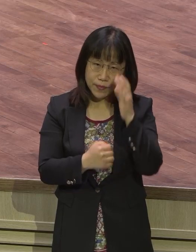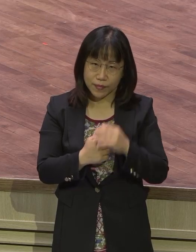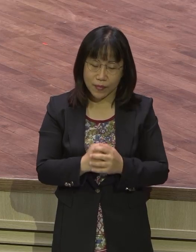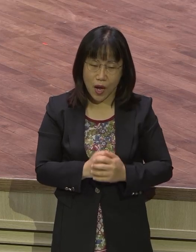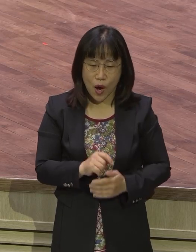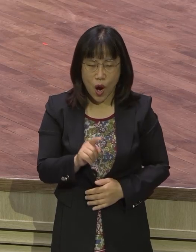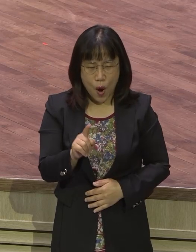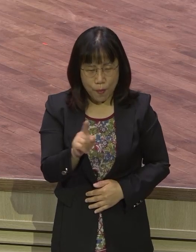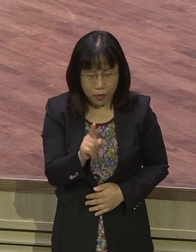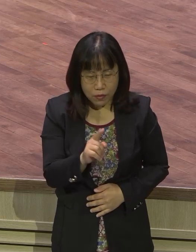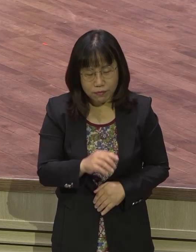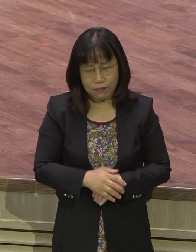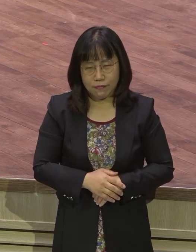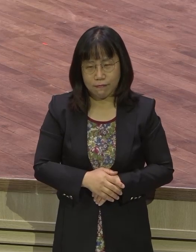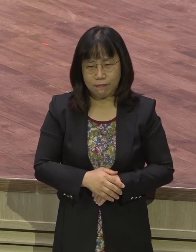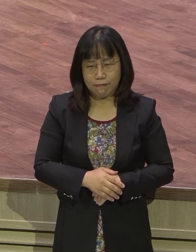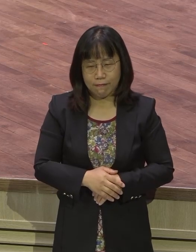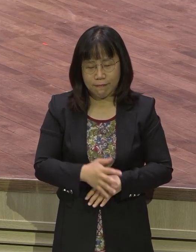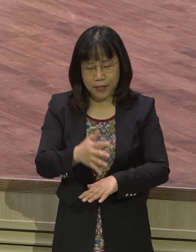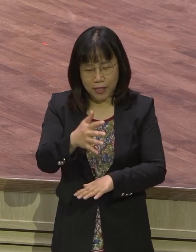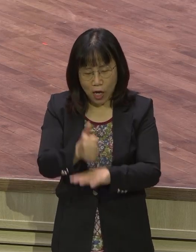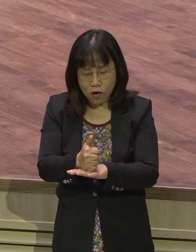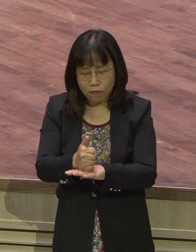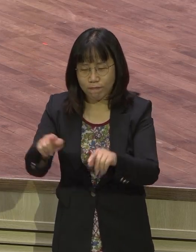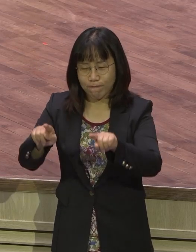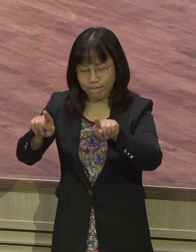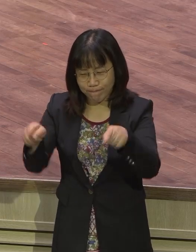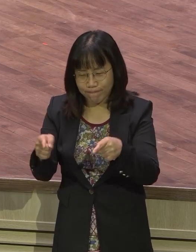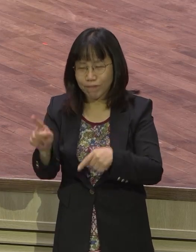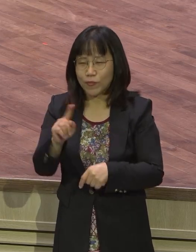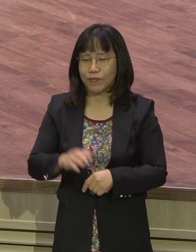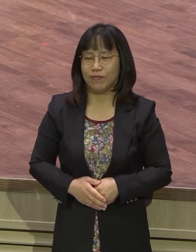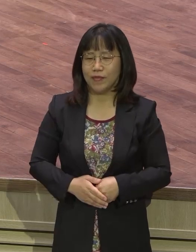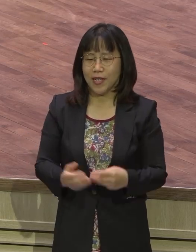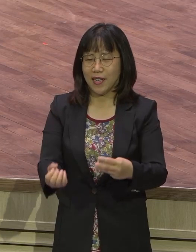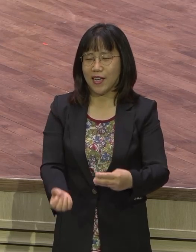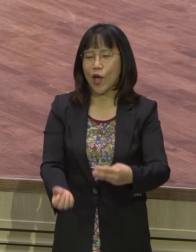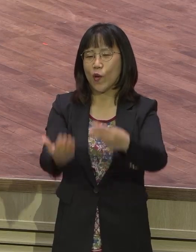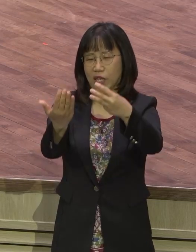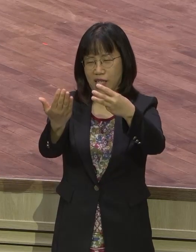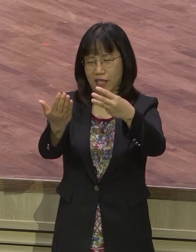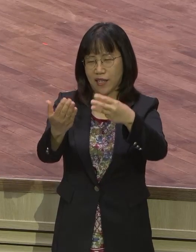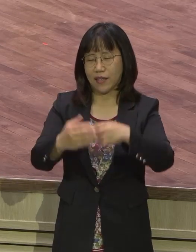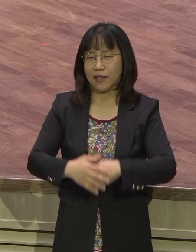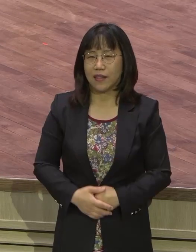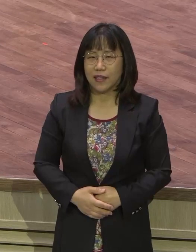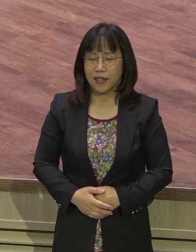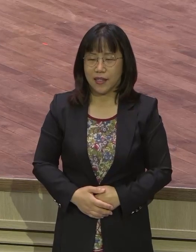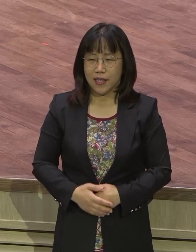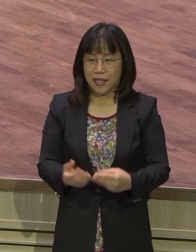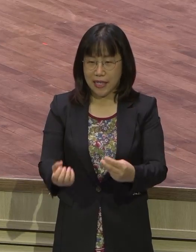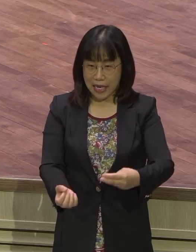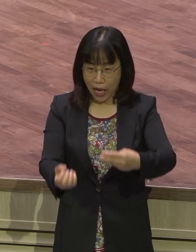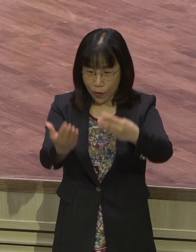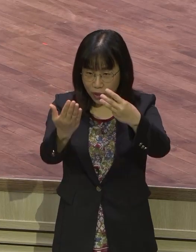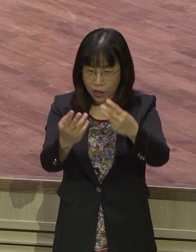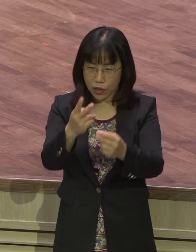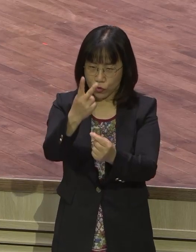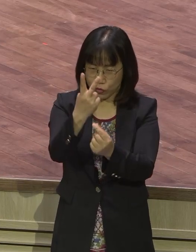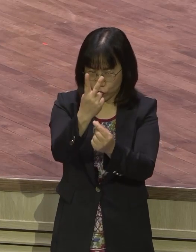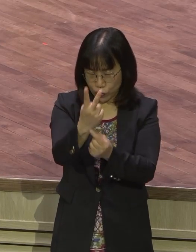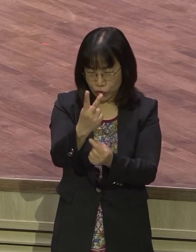이것이다라고 선출이 레위기의 말씀이에요. 이 레위기는 크게 두 부분을 알 수 있는데